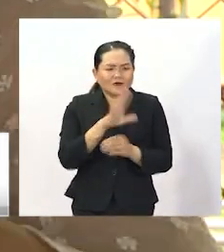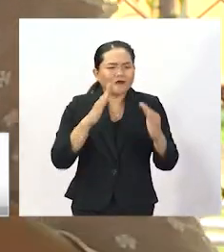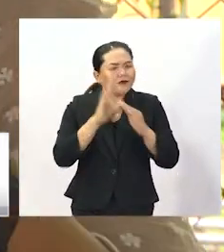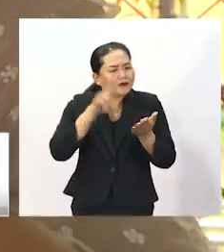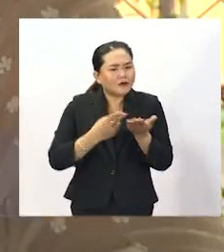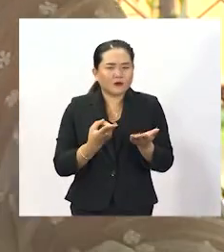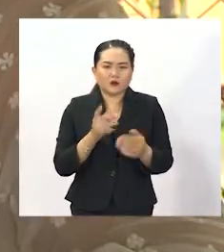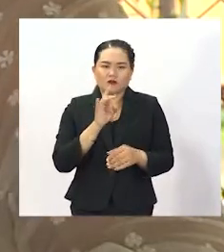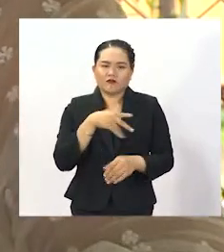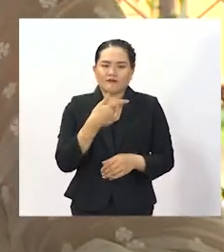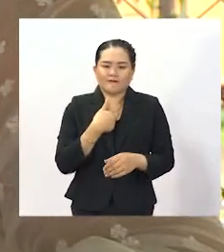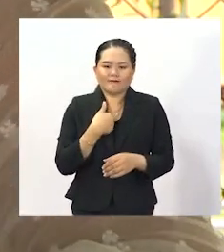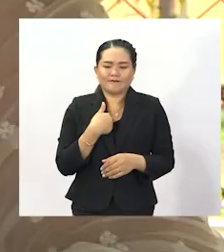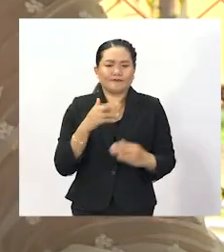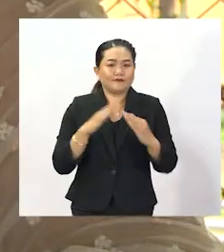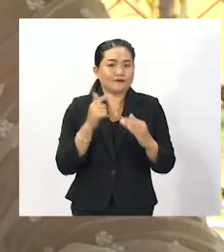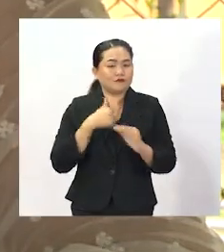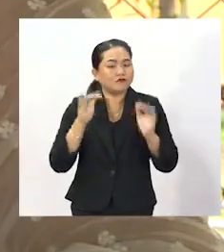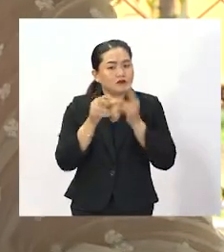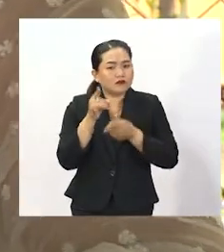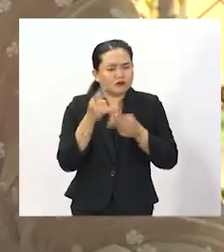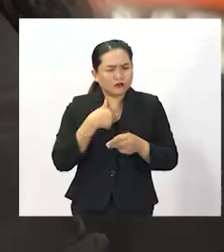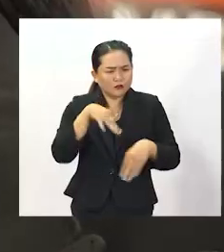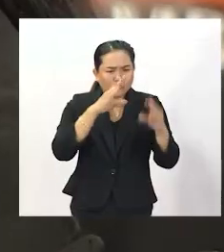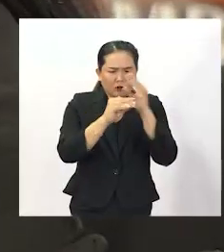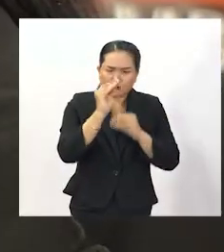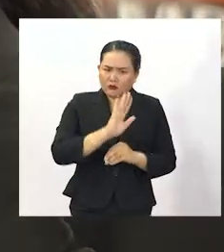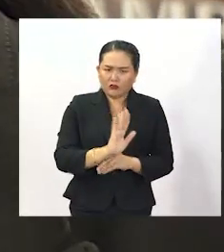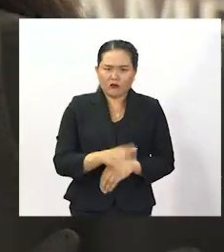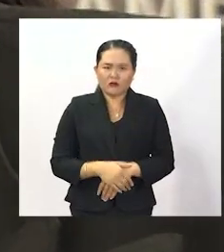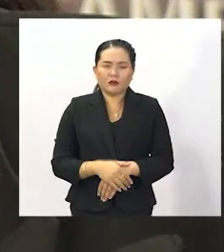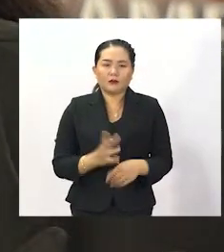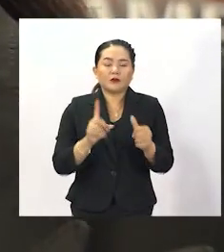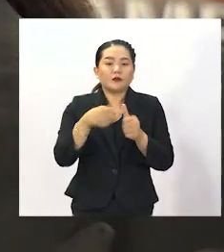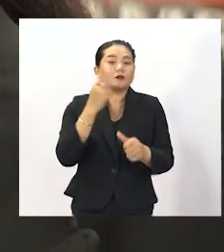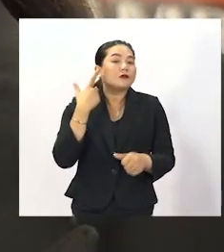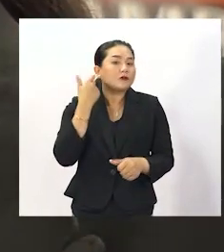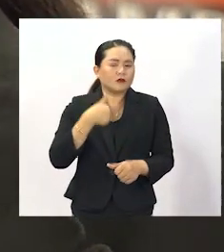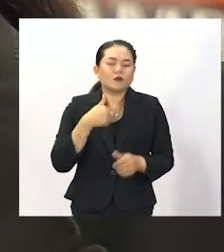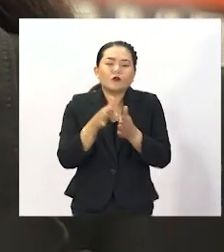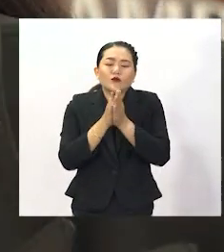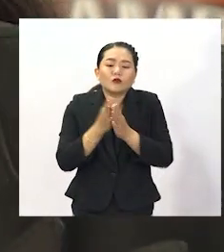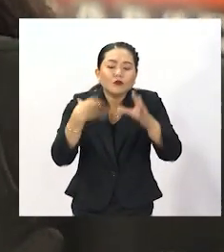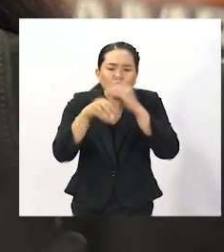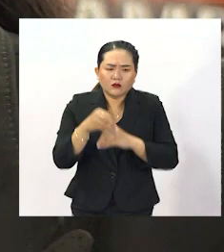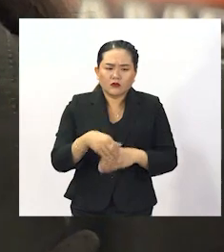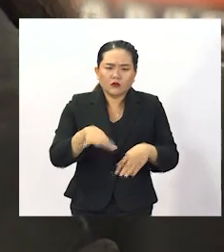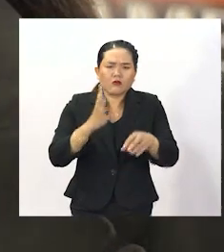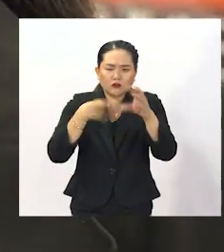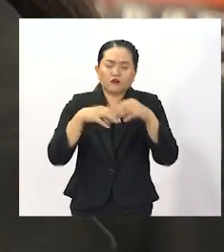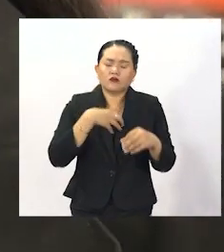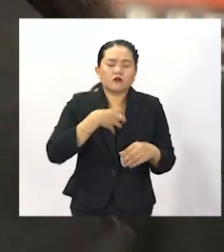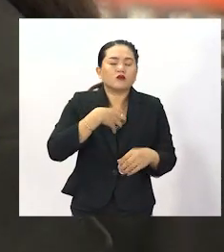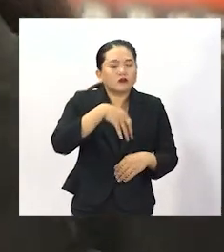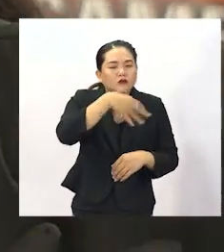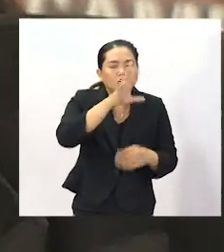ថាវាអត់តាន់បាក់តលីហើយតើអ្នកផ្ទះគាត់ថាទៅរៀនអីអញ្ចឹងដំបូងម៉ាក់ហើយចេះសុំម៉ាក់រៀនគាត់ថារៀនស្អីរៀនទៅឲ្យកូនច